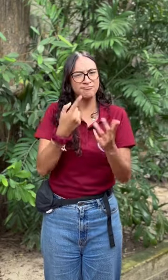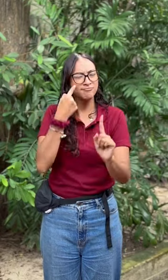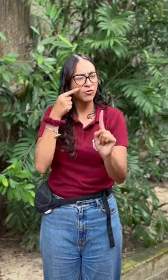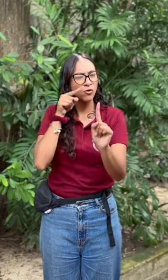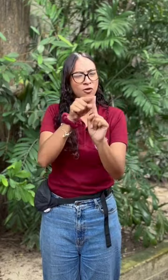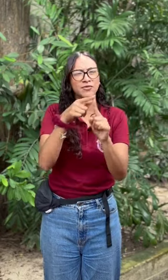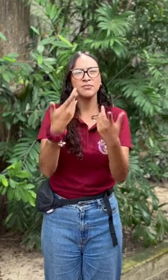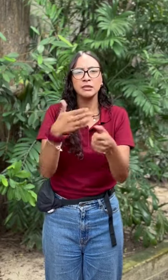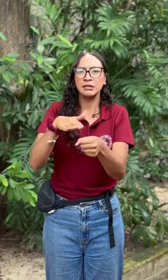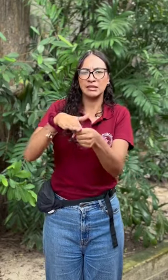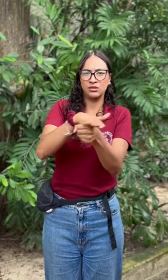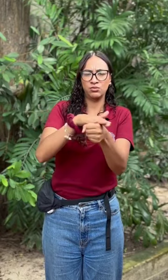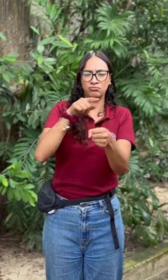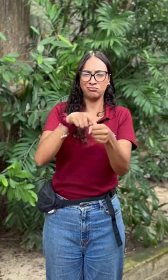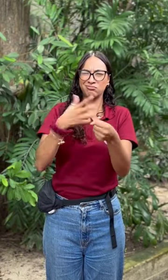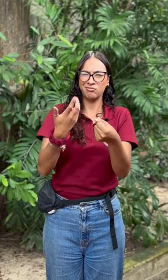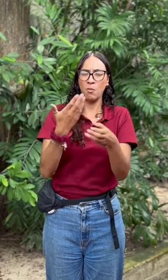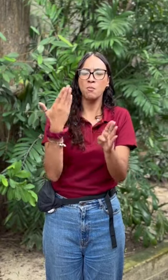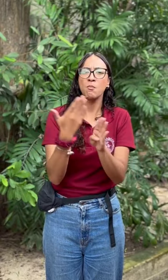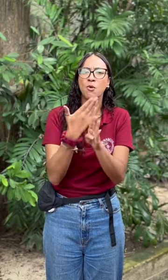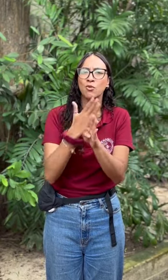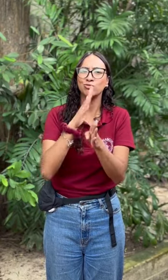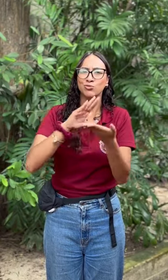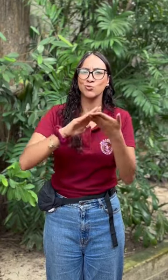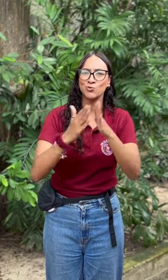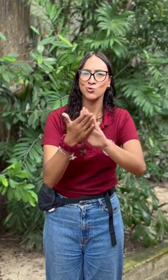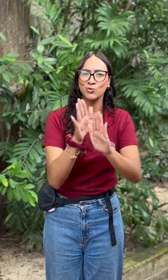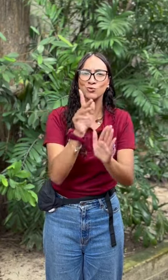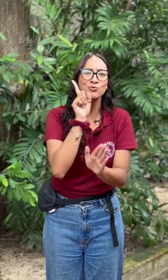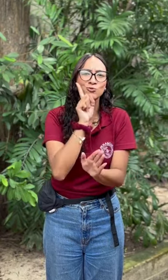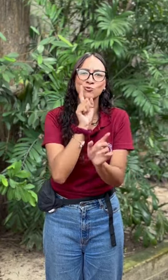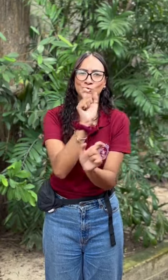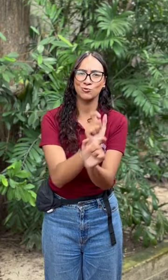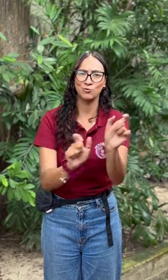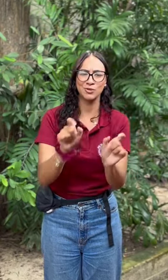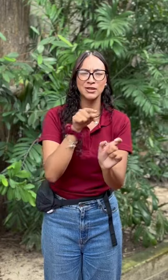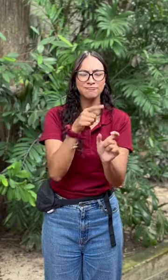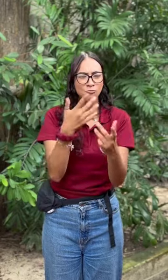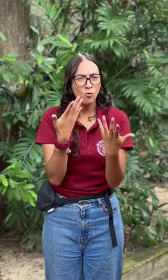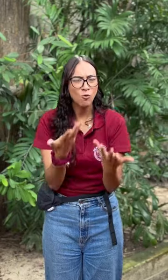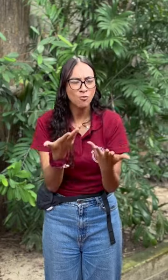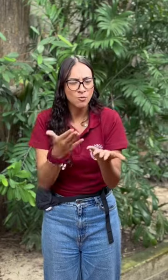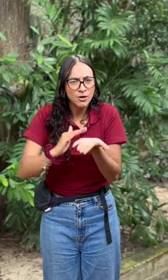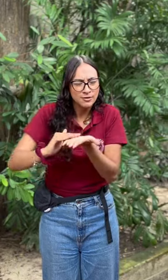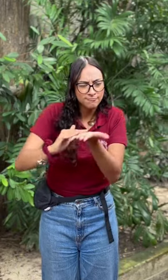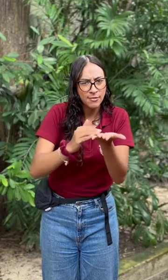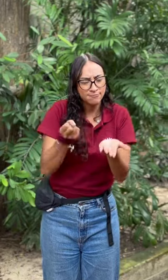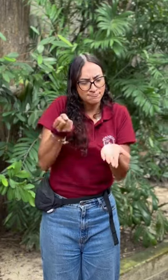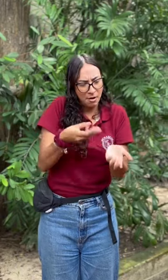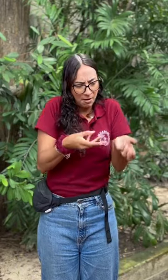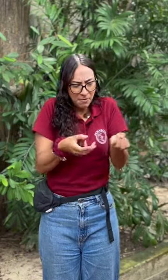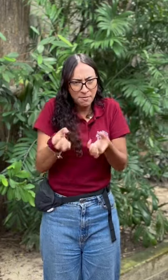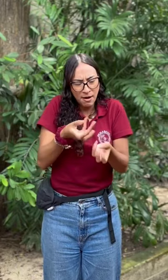situación y las problemáticas de las personas sordas y las posibles soluciones a las que se puede